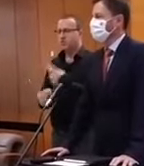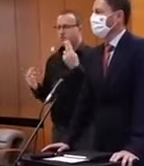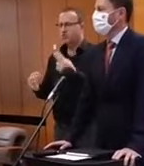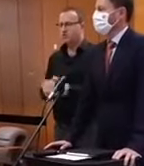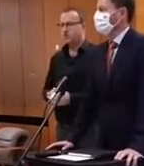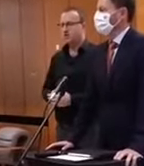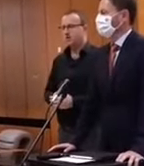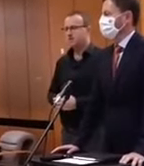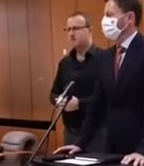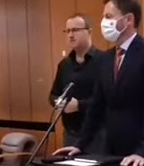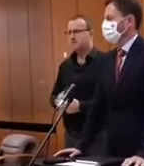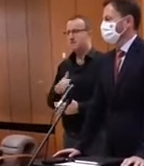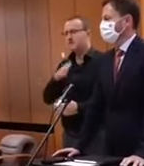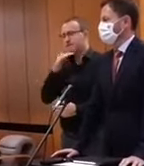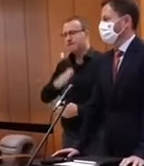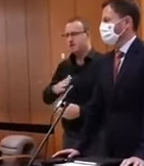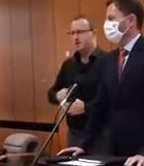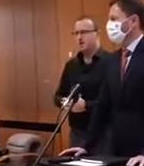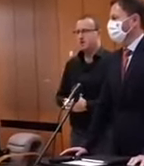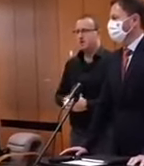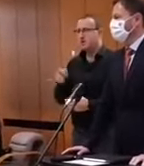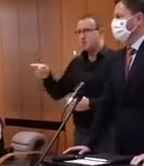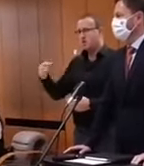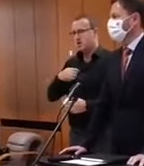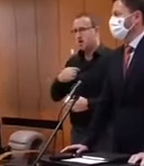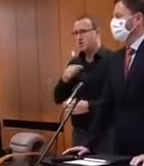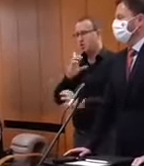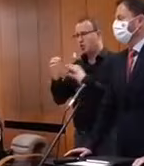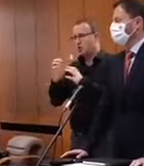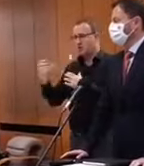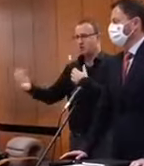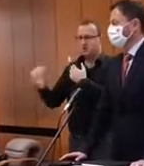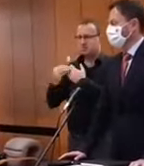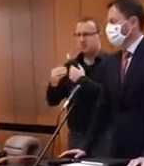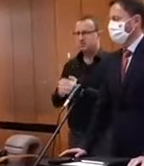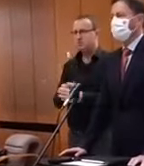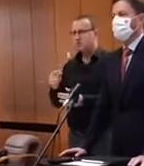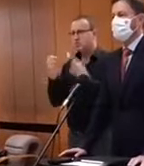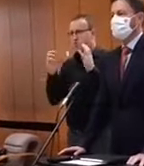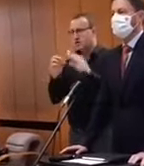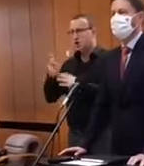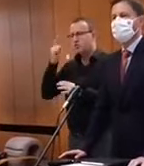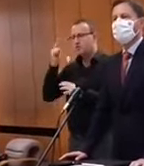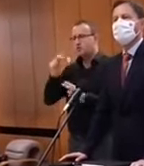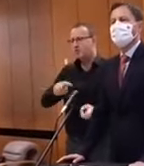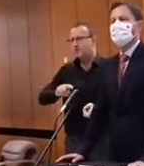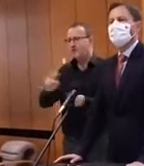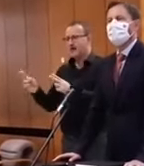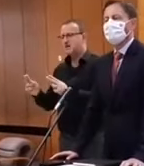dôležitejšie. Som veľmi rád, že aj oni nám komunikovali a že je dobré, že Slovensko prechádza